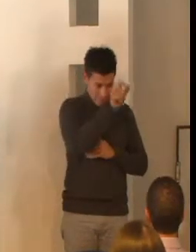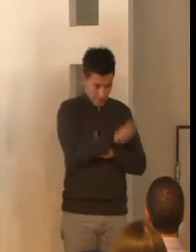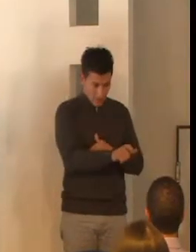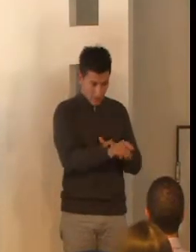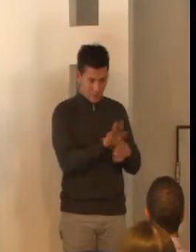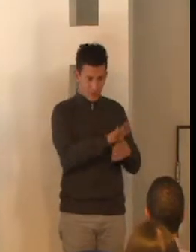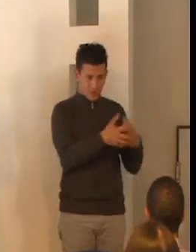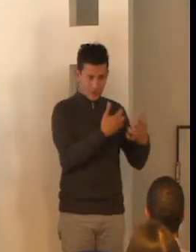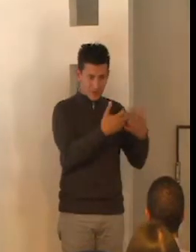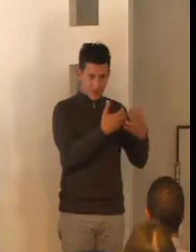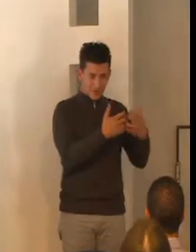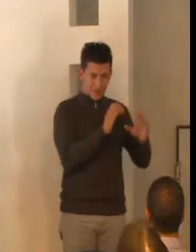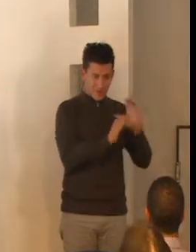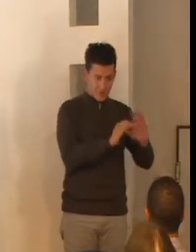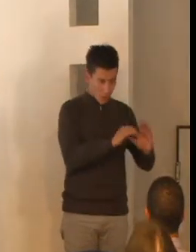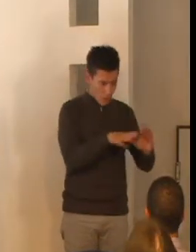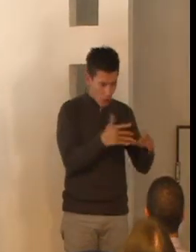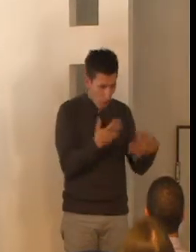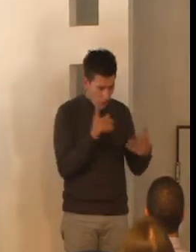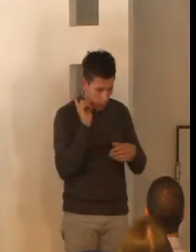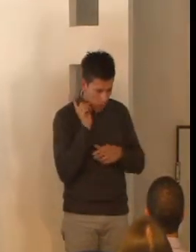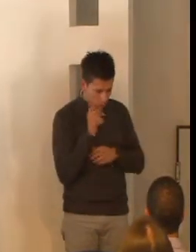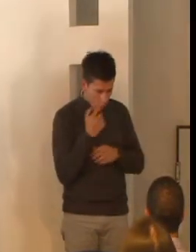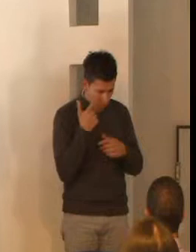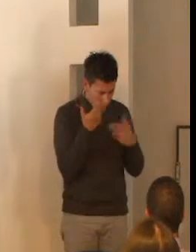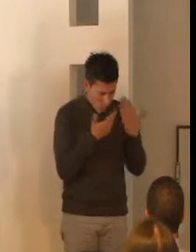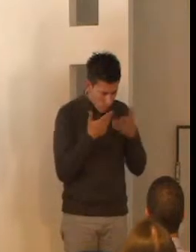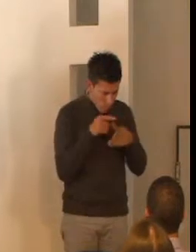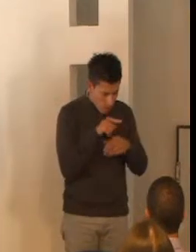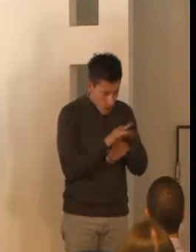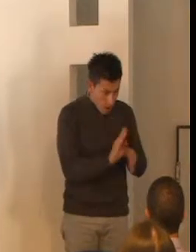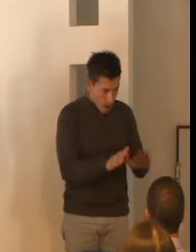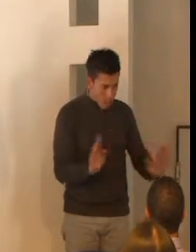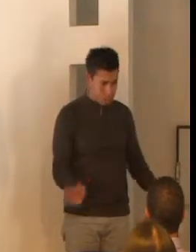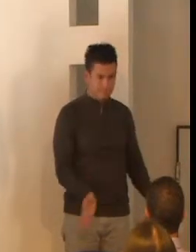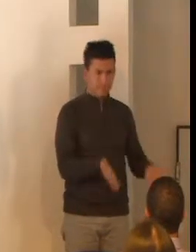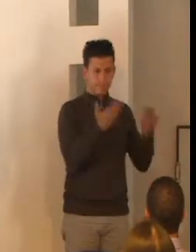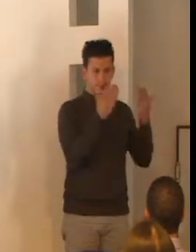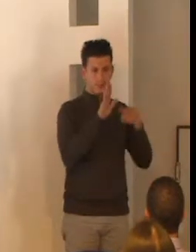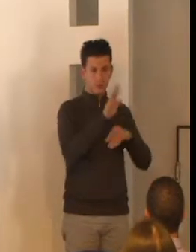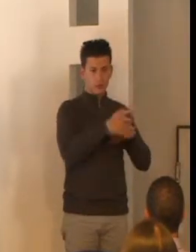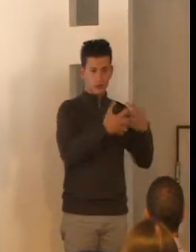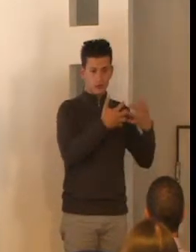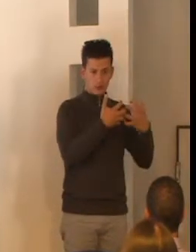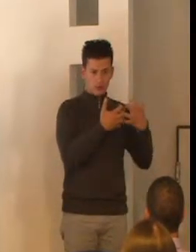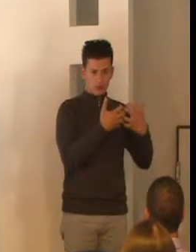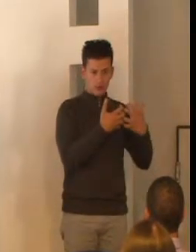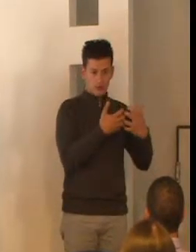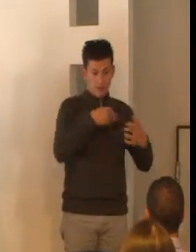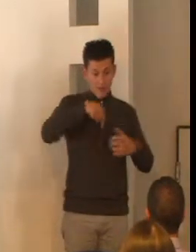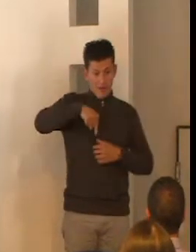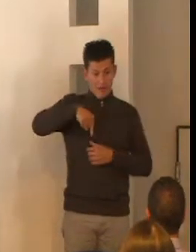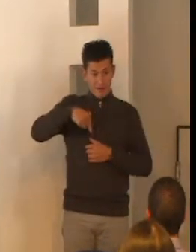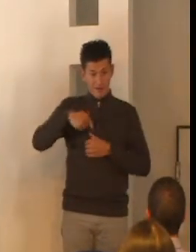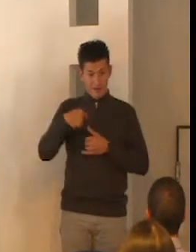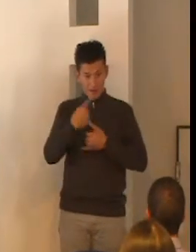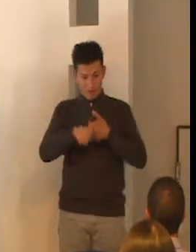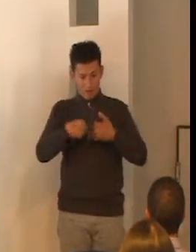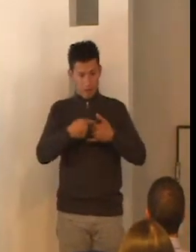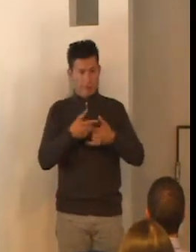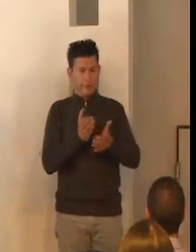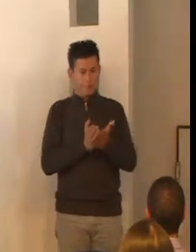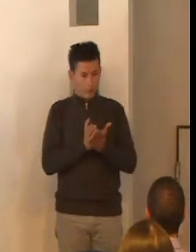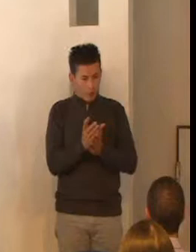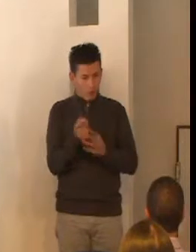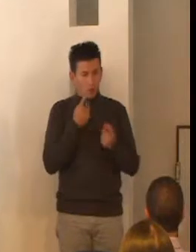sistemas de comunicación para potencializar, para mejorar, para optimizar mejor sus sistemas. Acá todavía estamos en la discusión